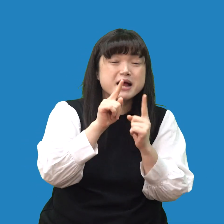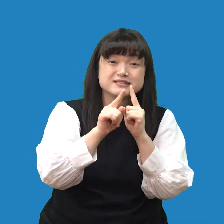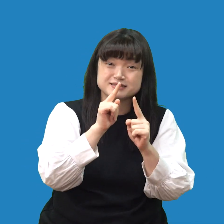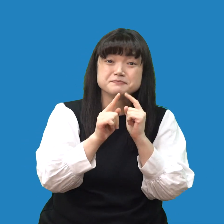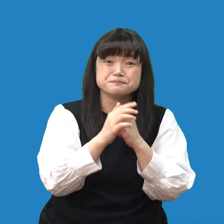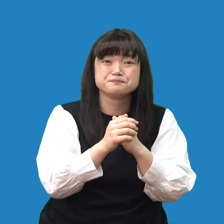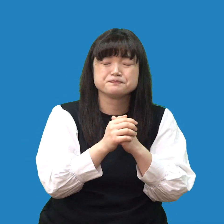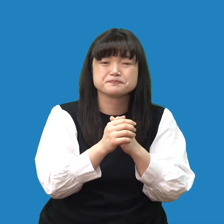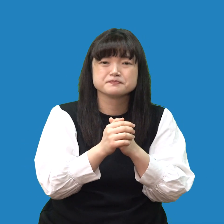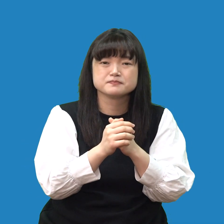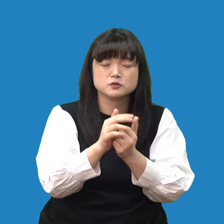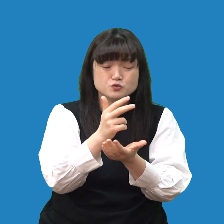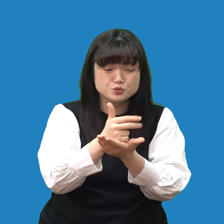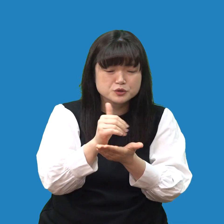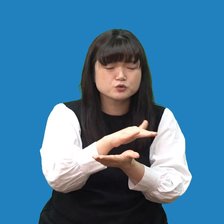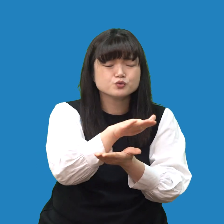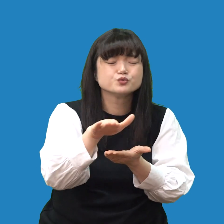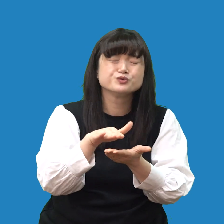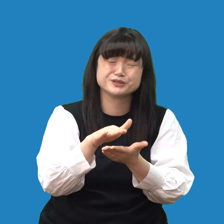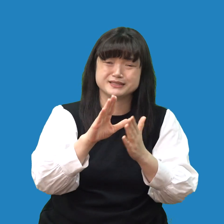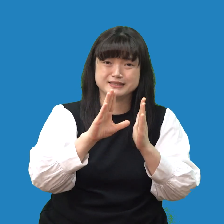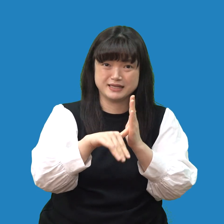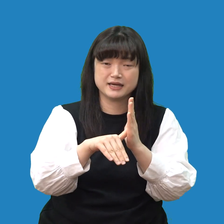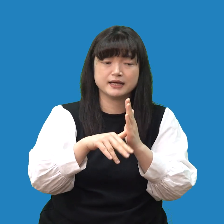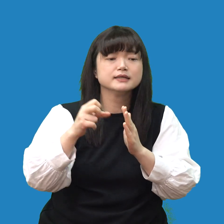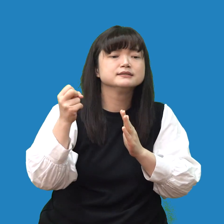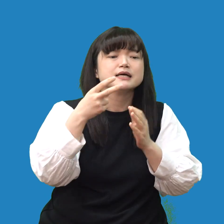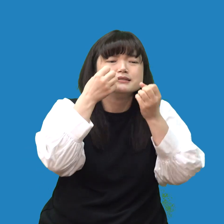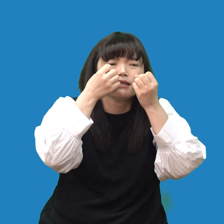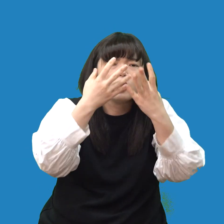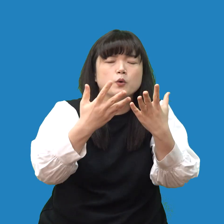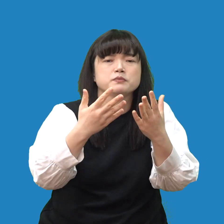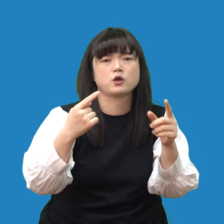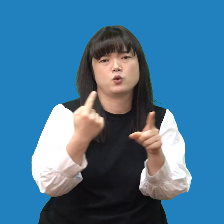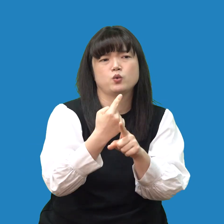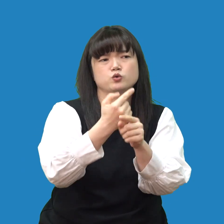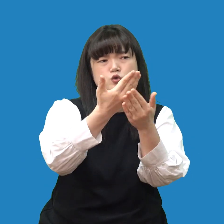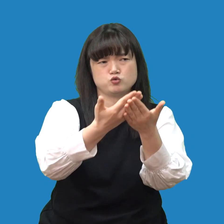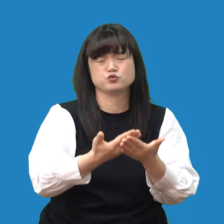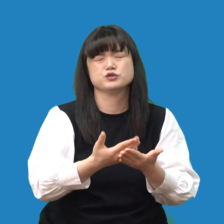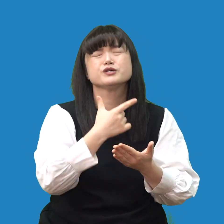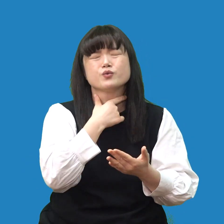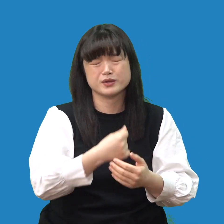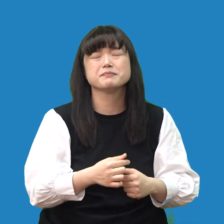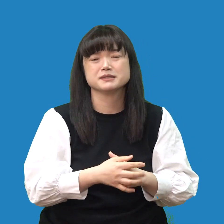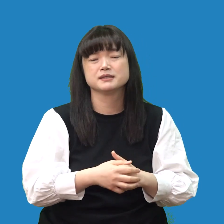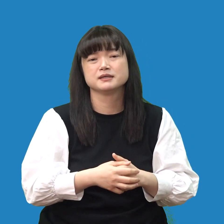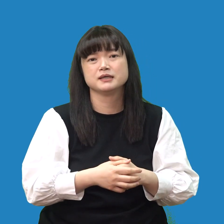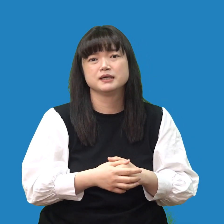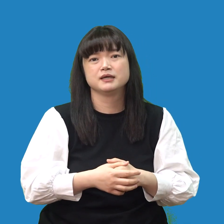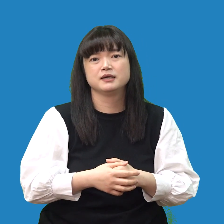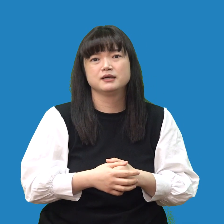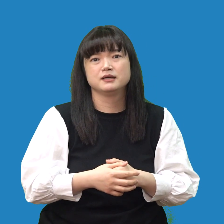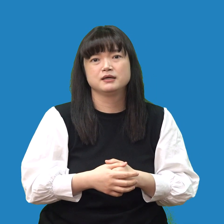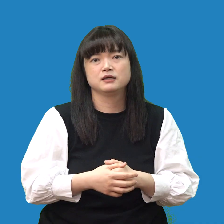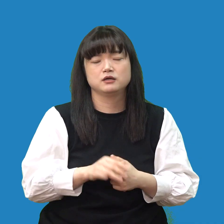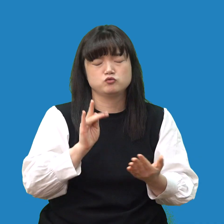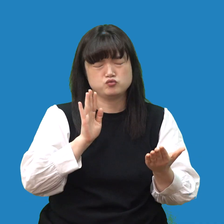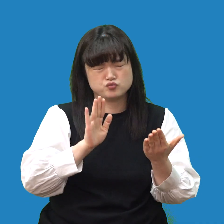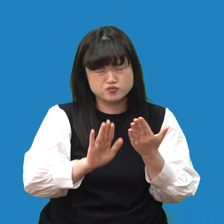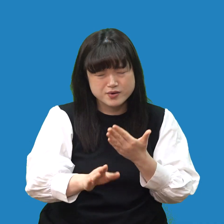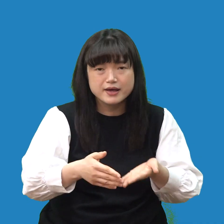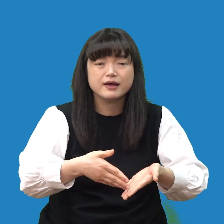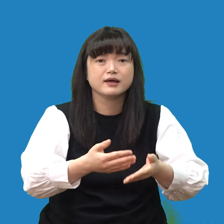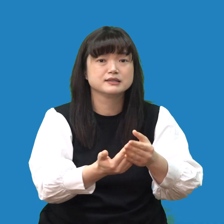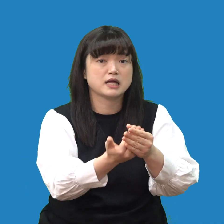말씀을 주님께서 우리 시대에 다시 새롭게 고쳐서 서주시기를 소망해 봅니다. 그 후에